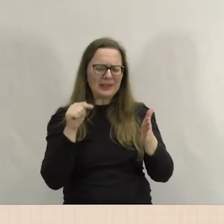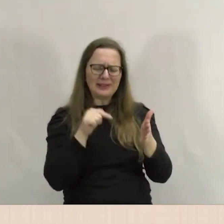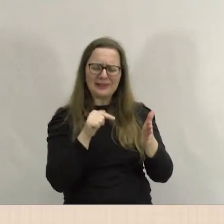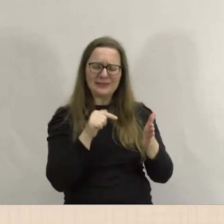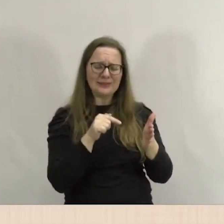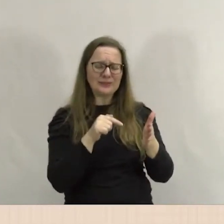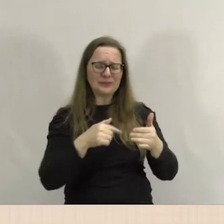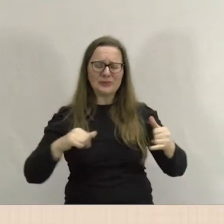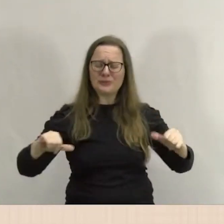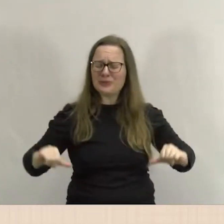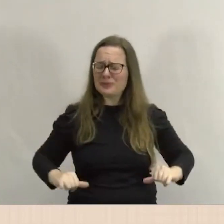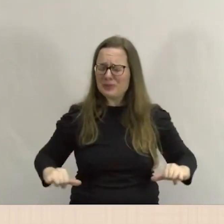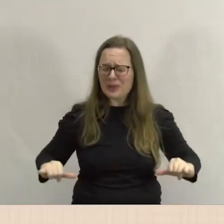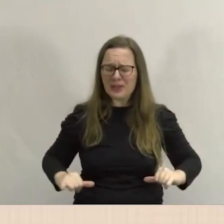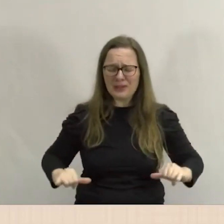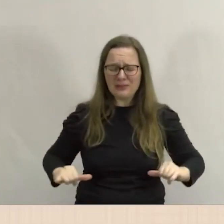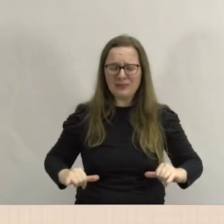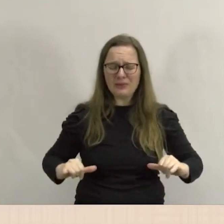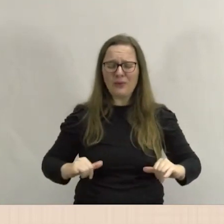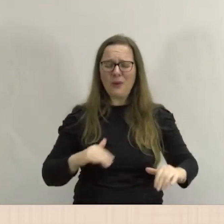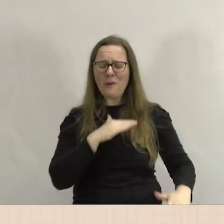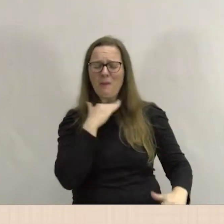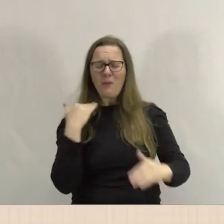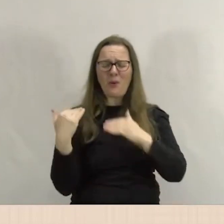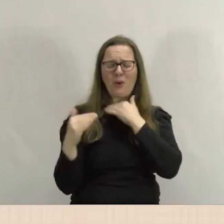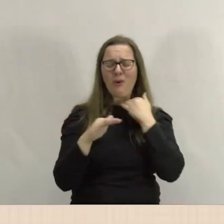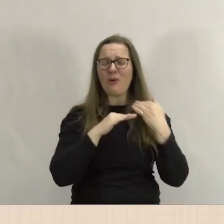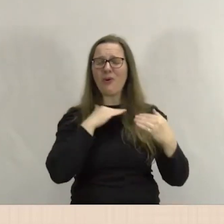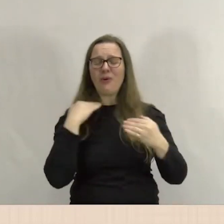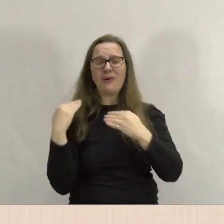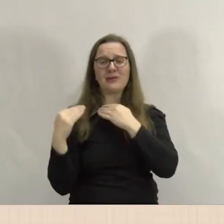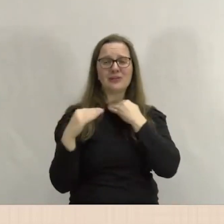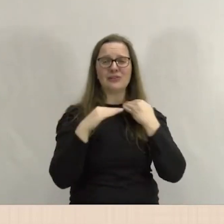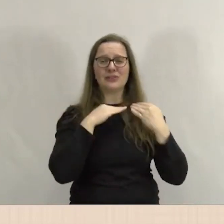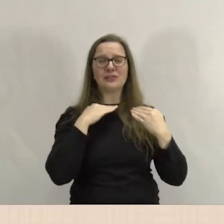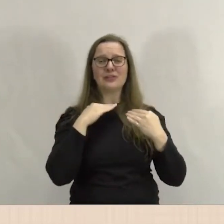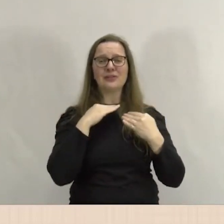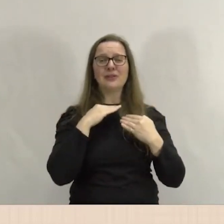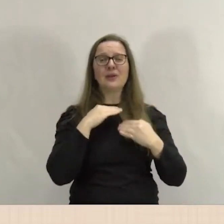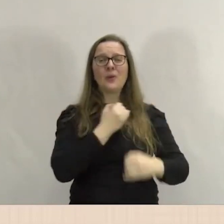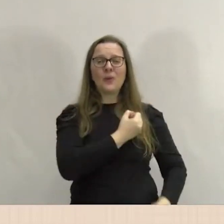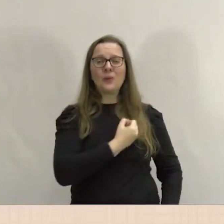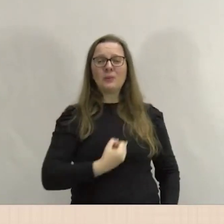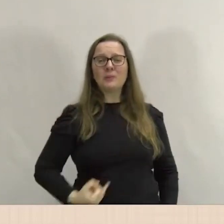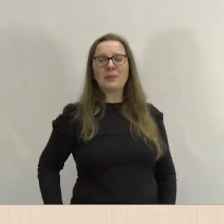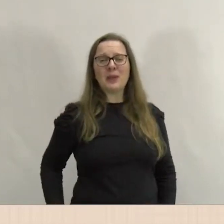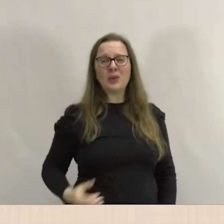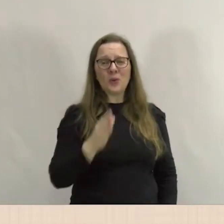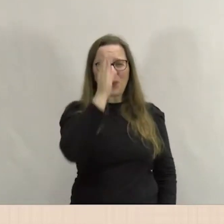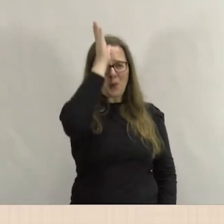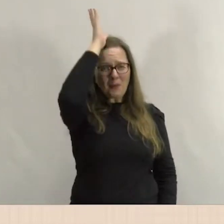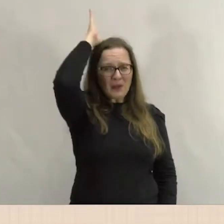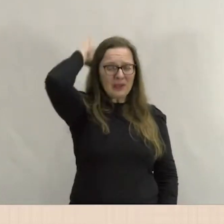passou a martirizar os cristãos. Mas, irmãos, infelizmente,